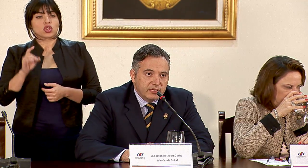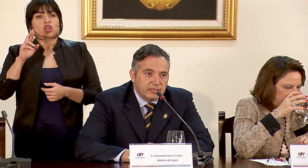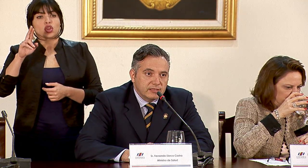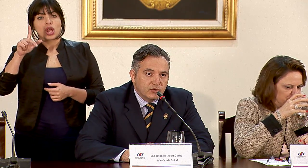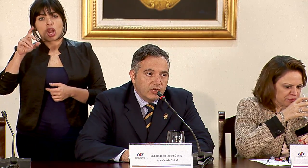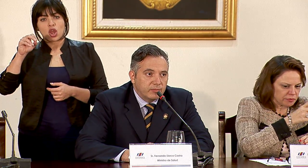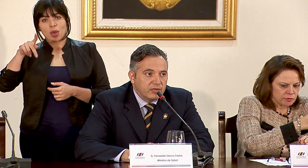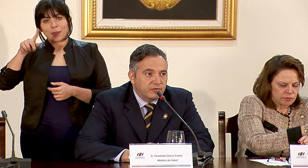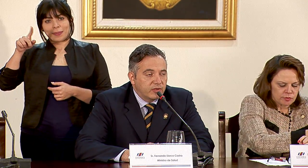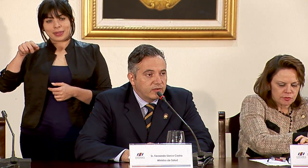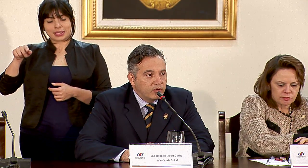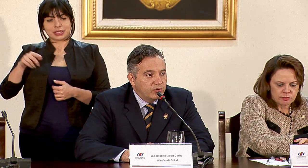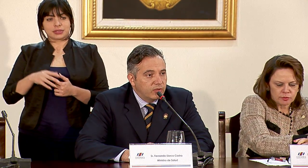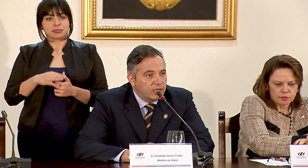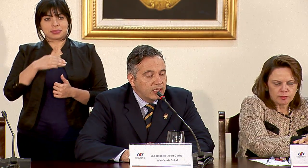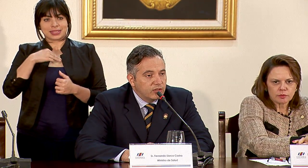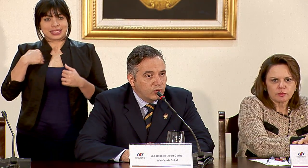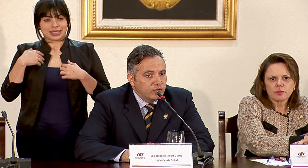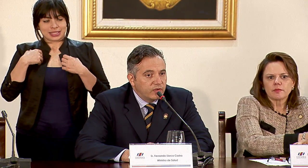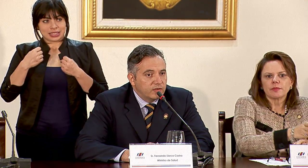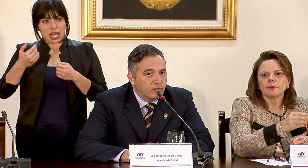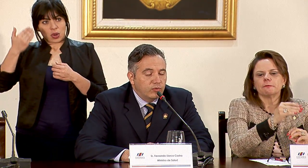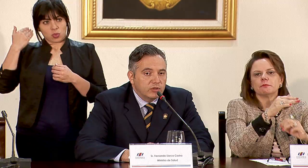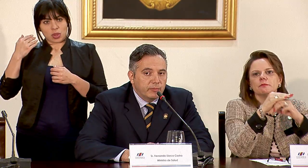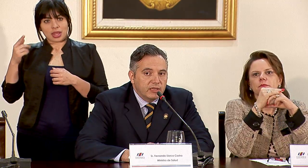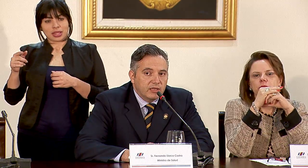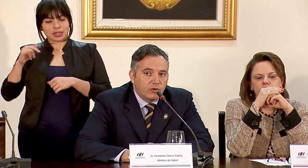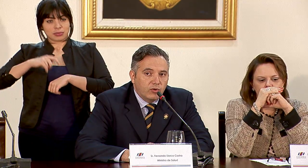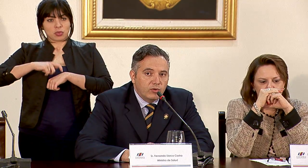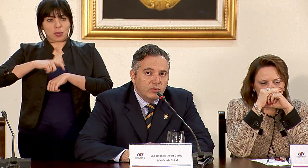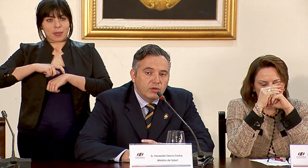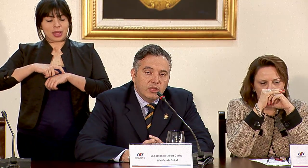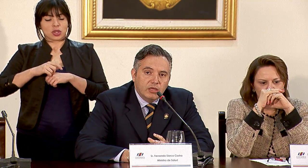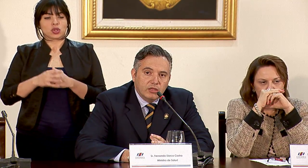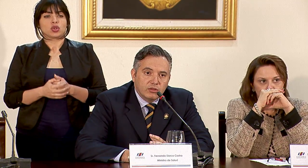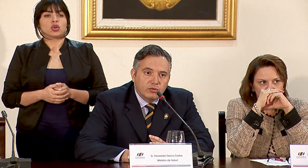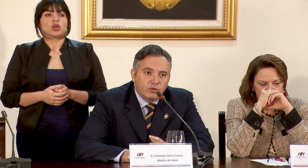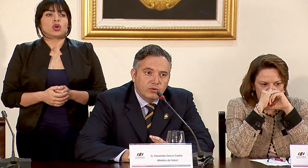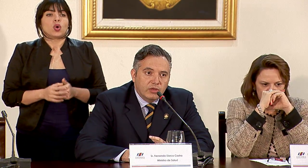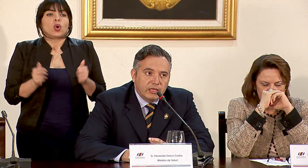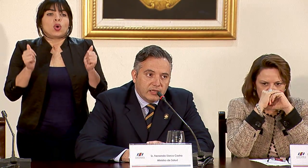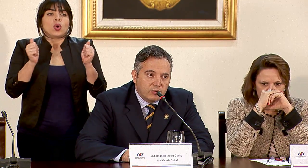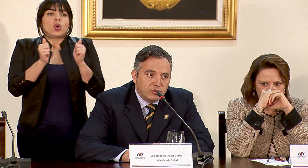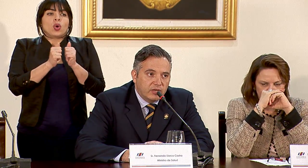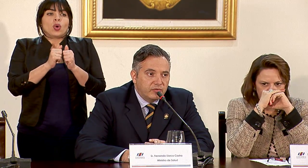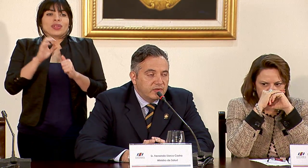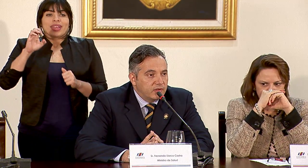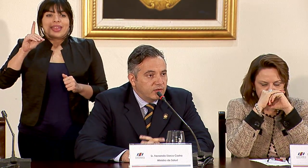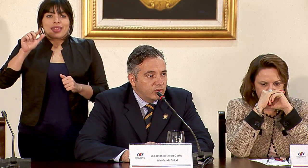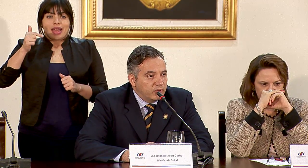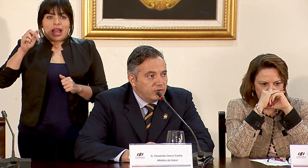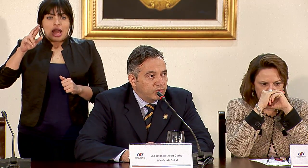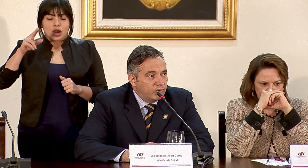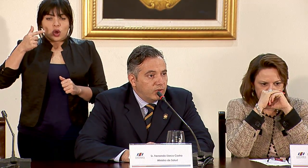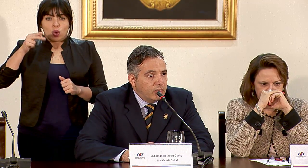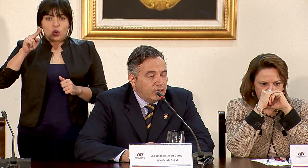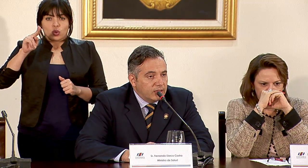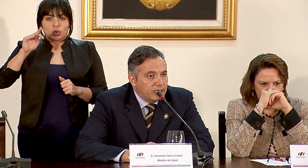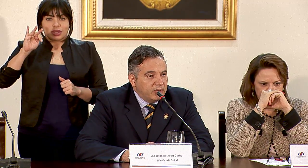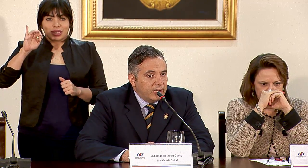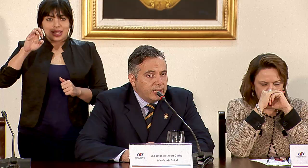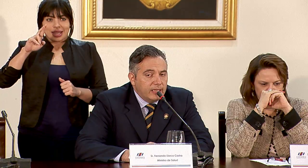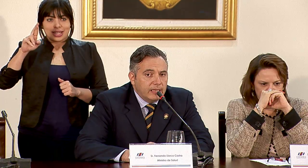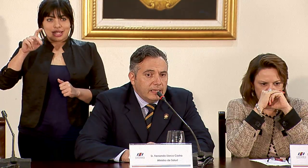López, mi antecesora, la ministra de Salud, en aquel entonces, conjuntamente con don Edgar Gutiérrez, el señor ministro